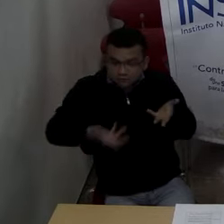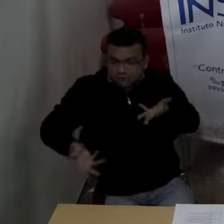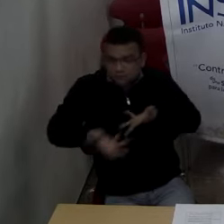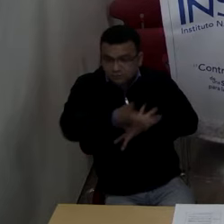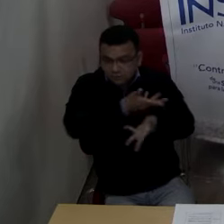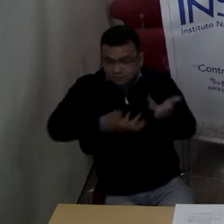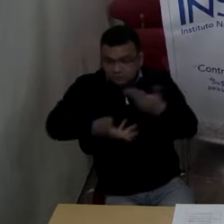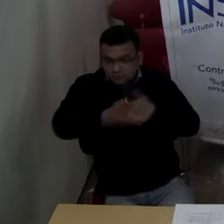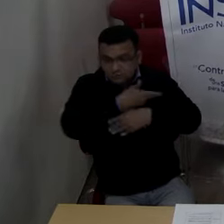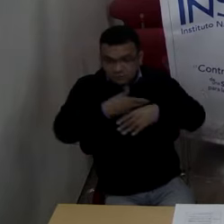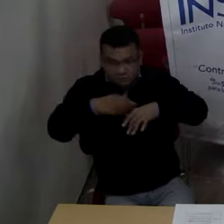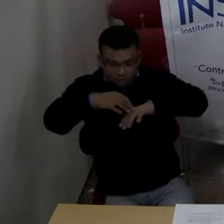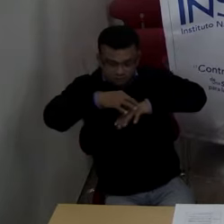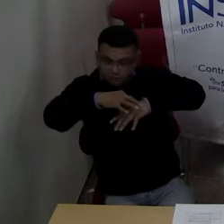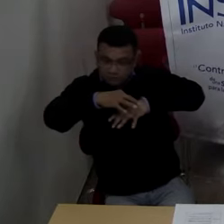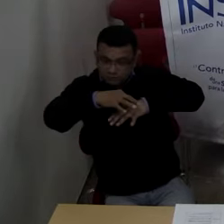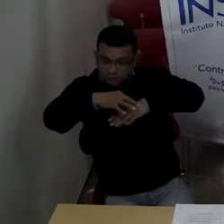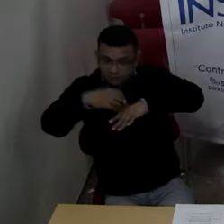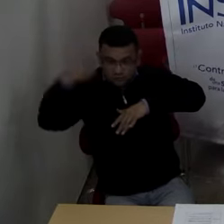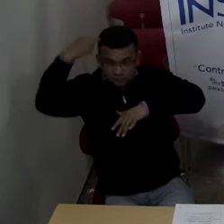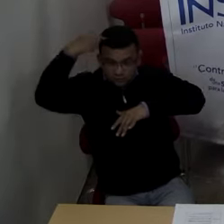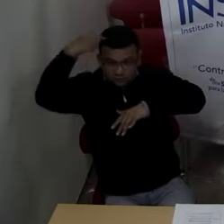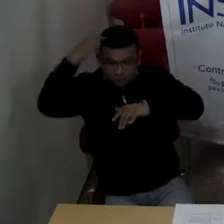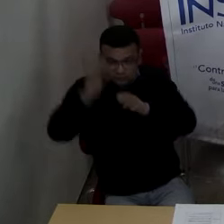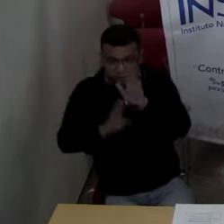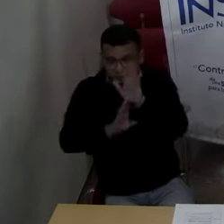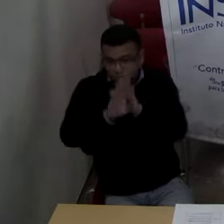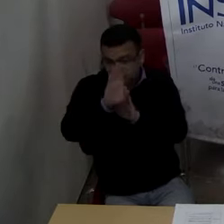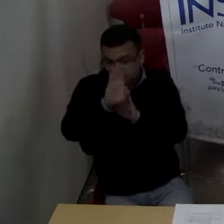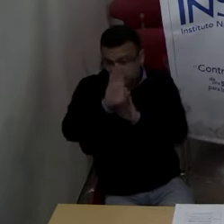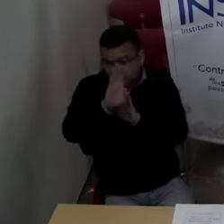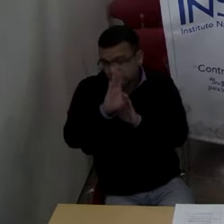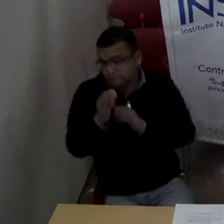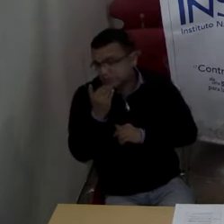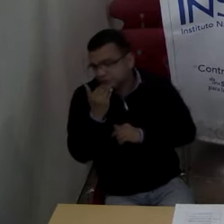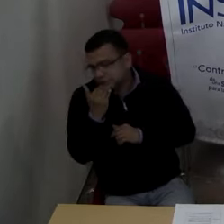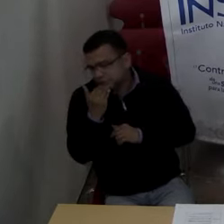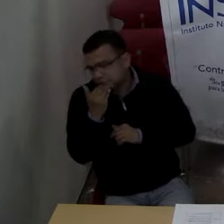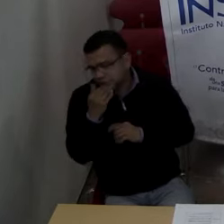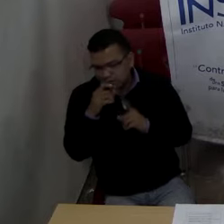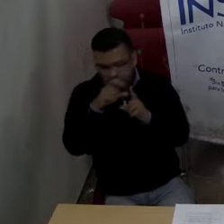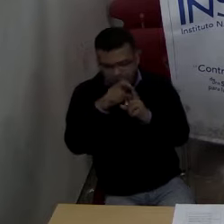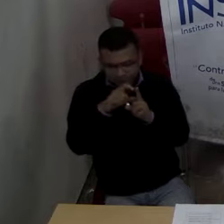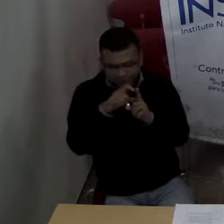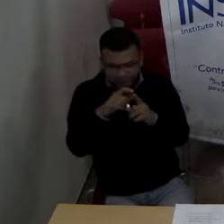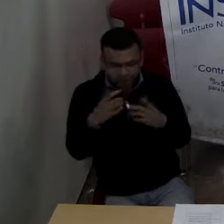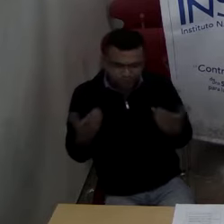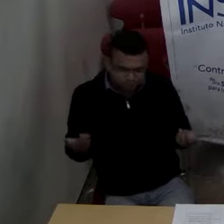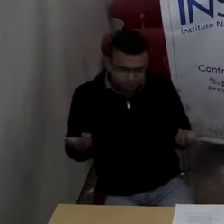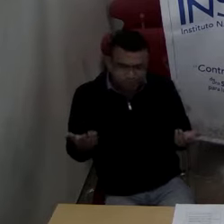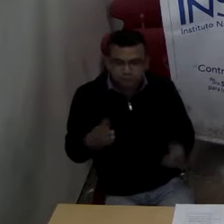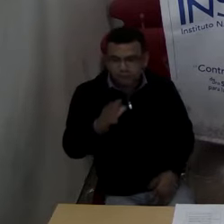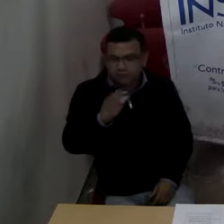mismo decir actitud a decir aptitud.